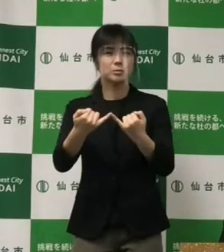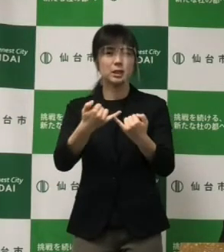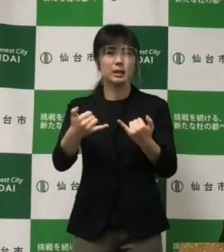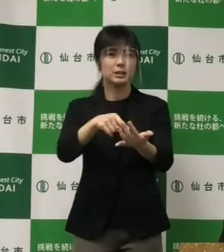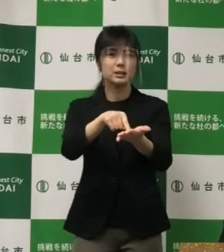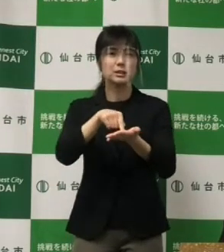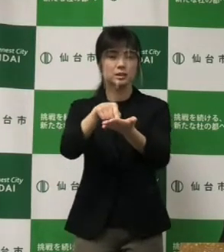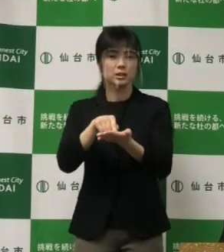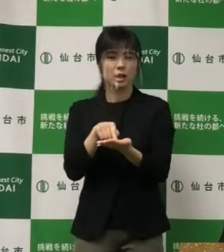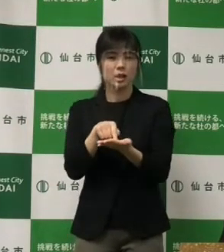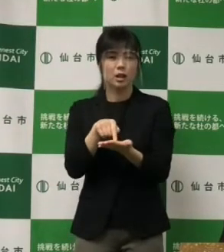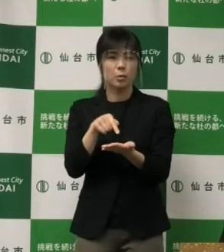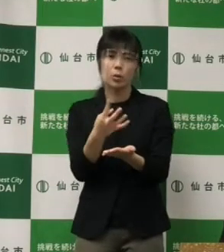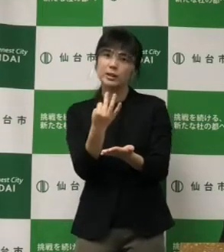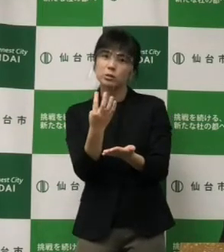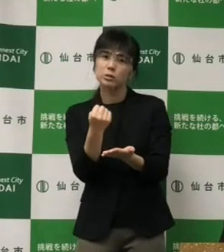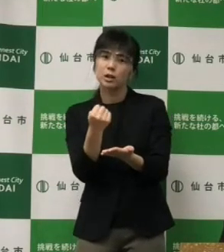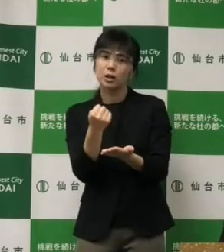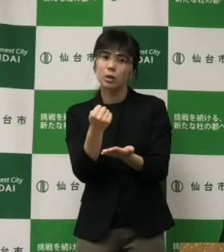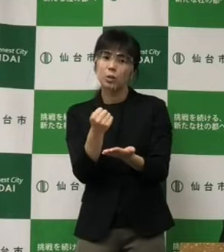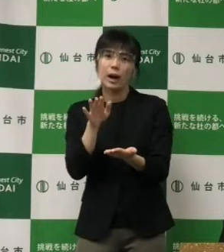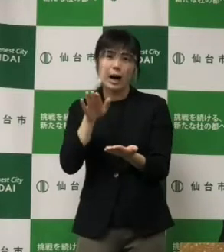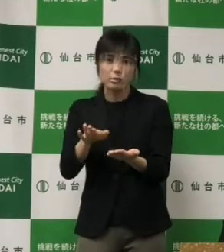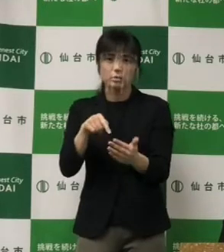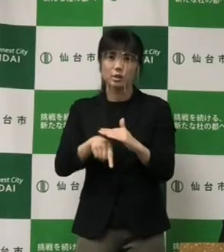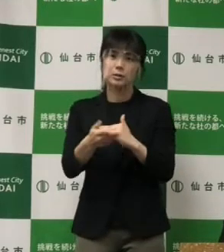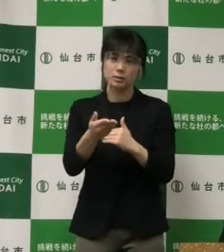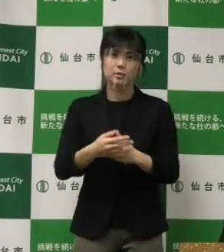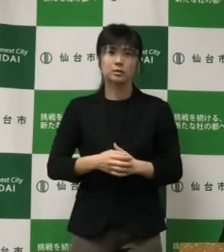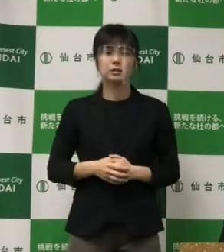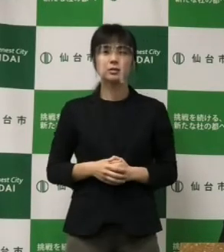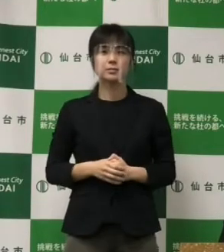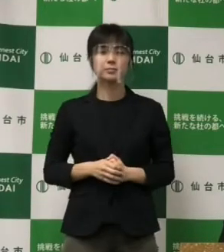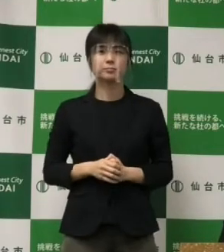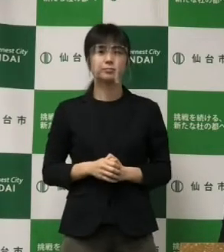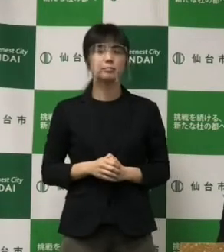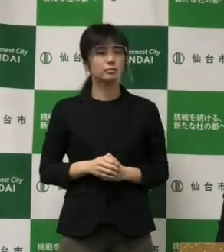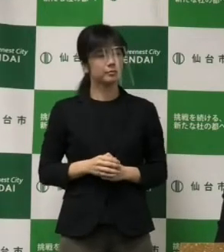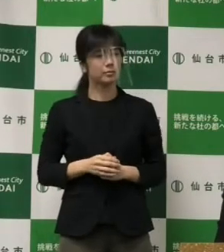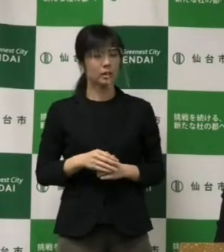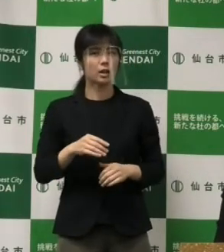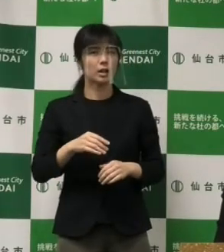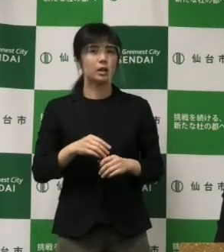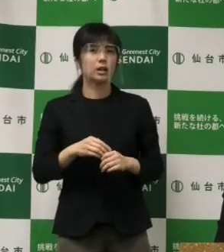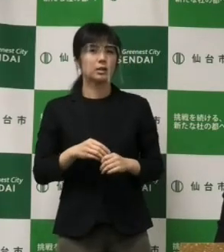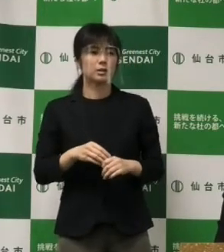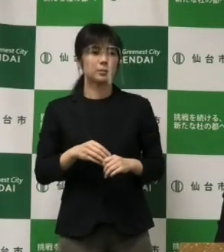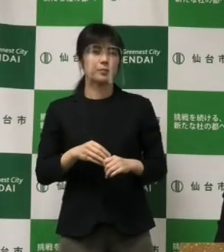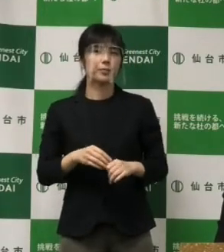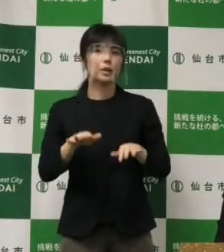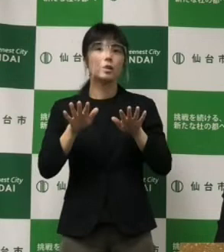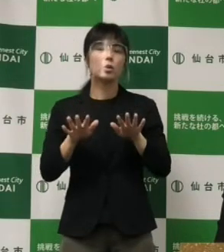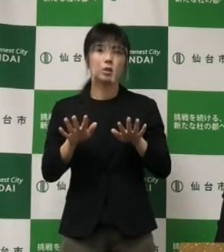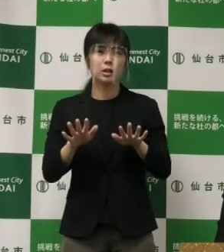っていうかのレベルではいくつか上がってるっていう認識でしょうか。 まずですね、今回ご利用いただく中に入っているテナント